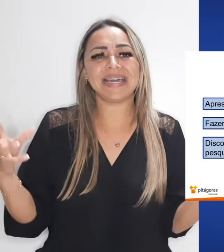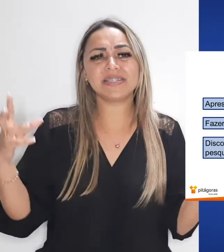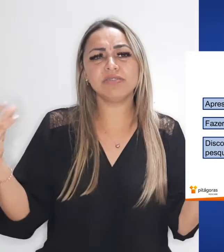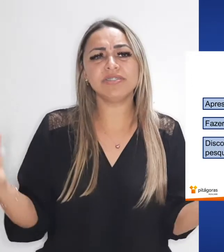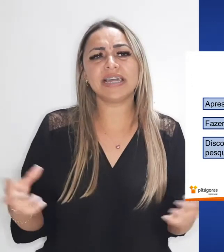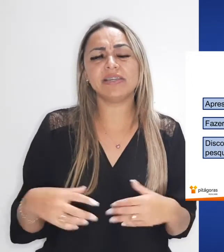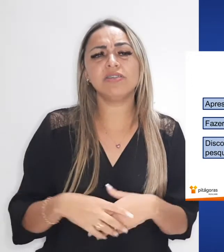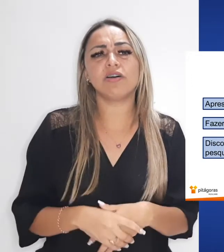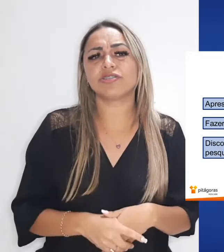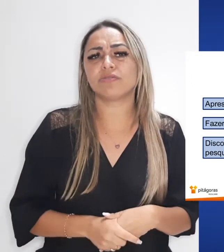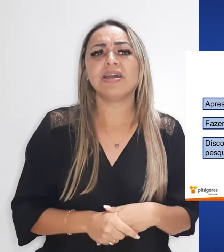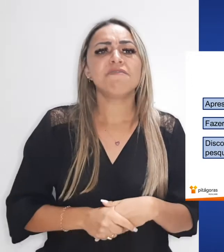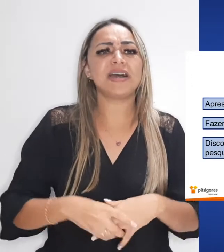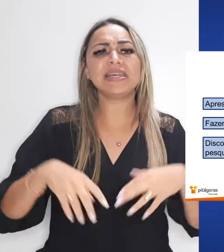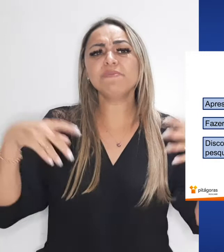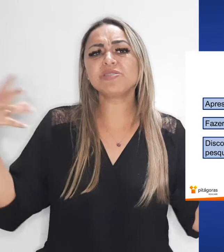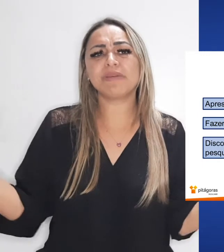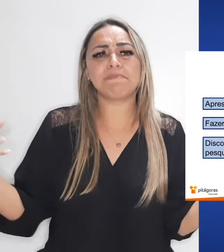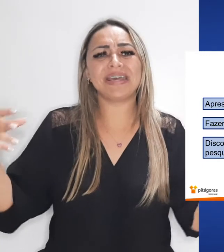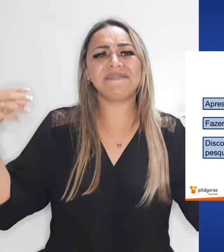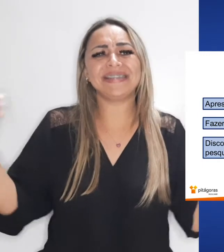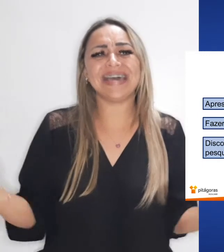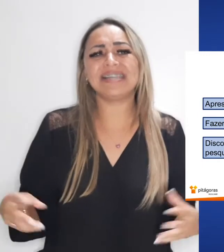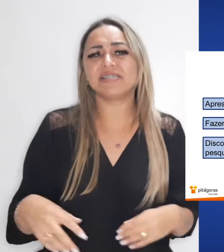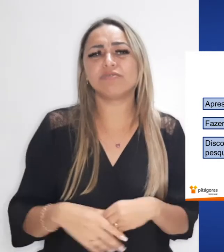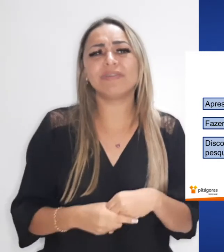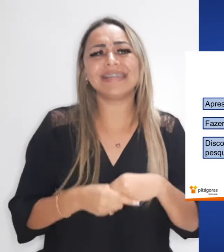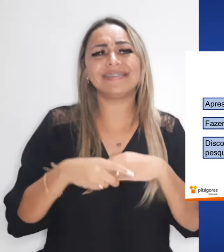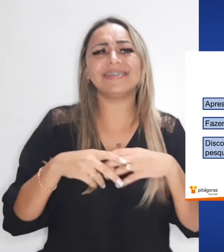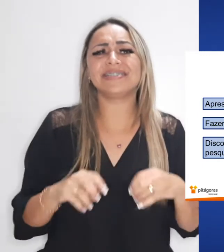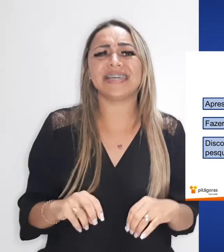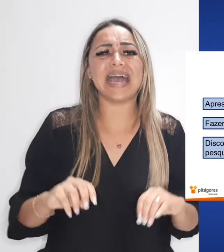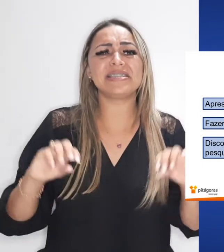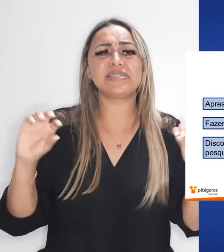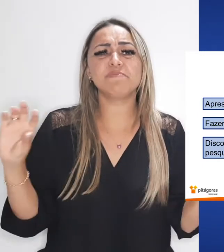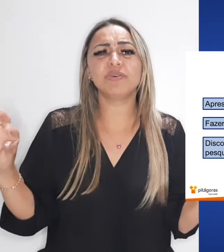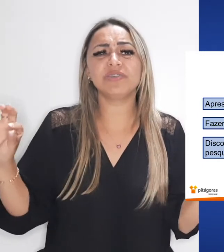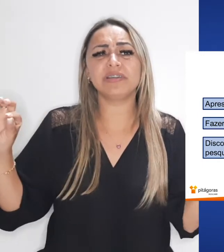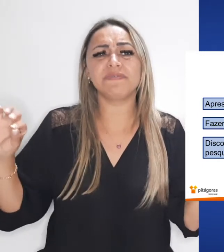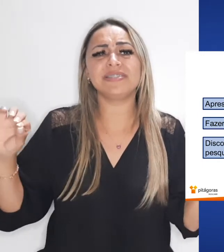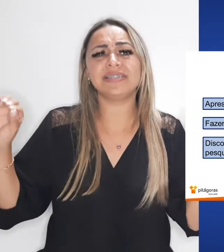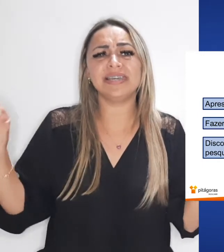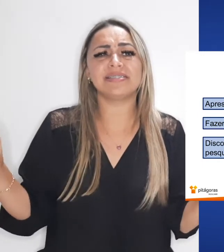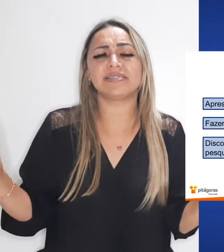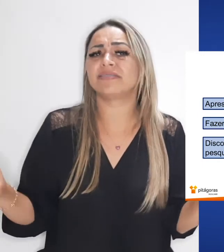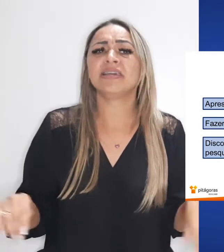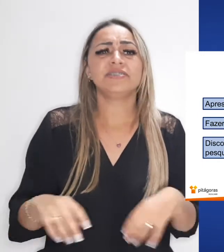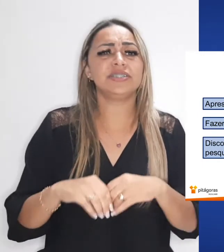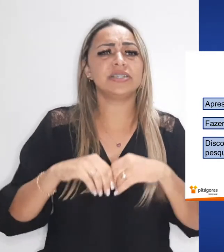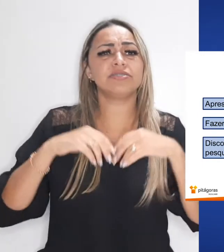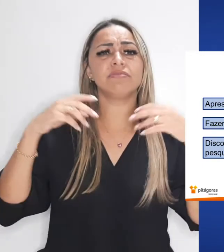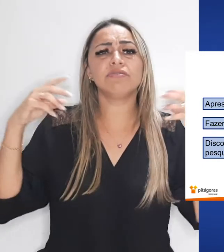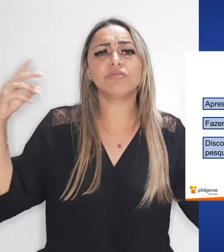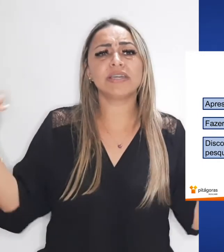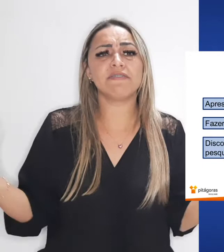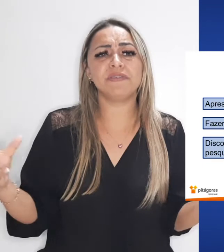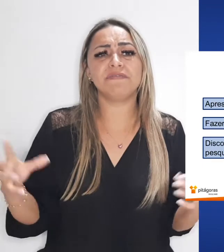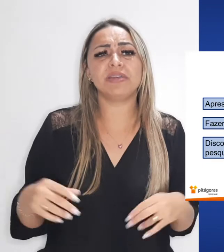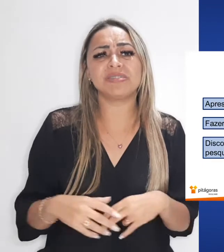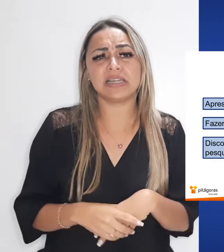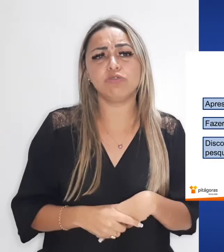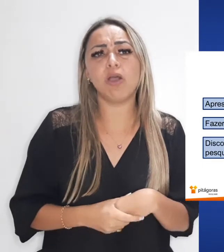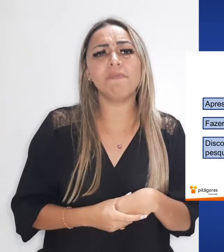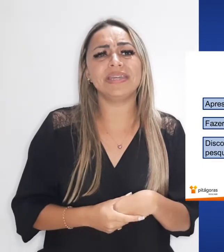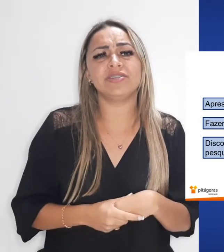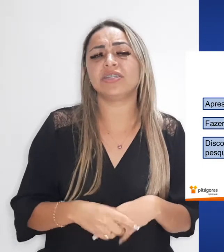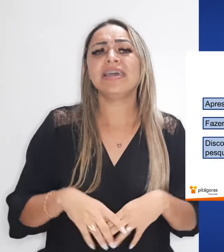na prática do diagnóstico. Faremos uma breve análise no que tange às imunodeficiências diante do que